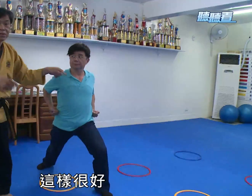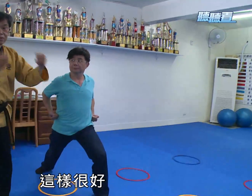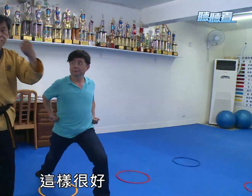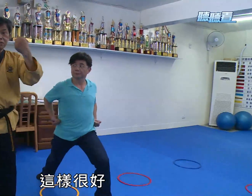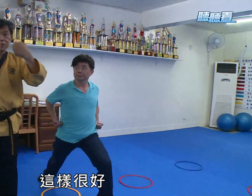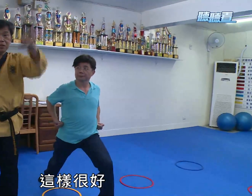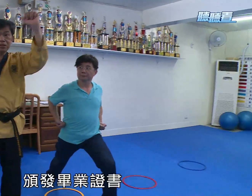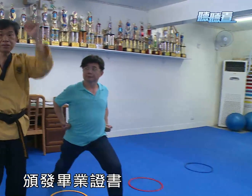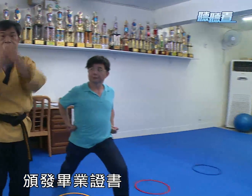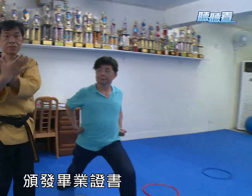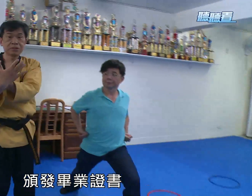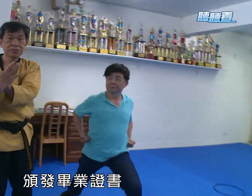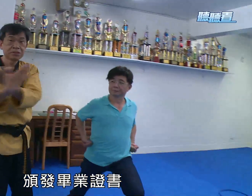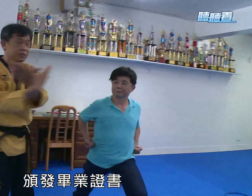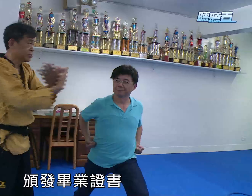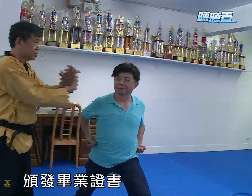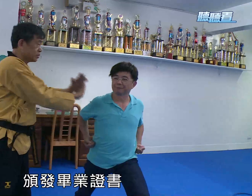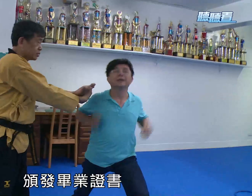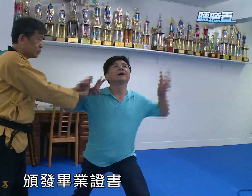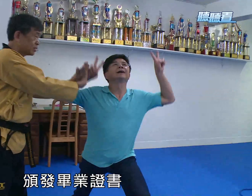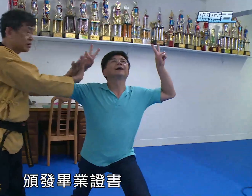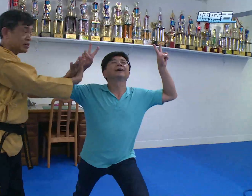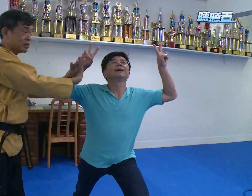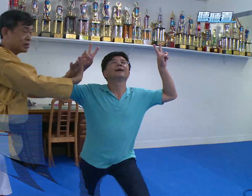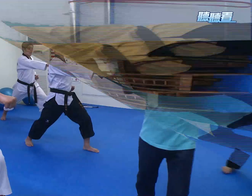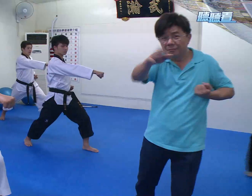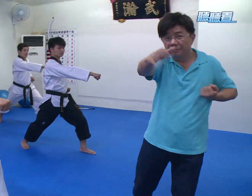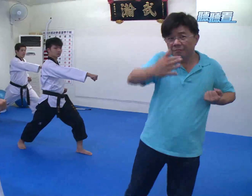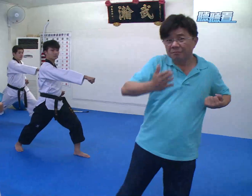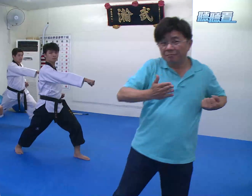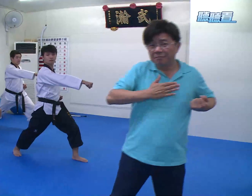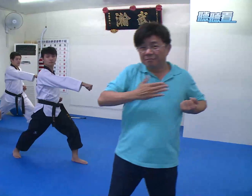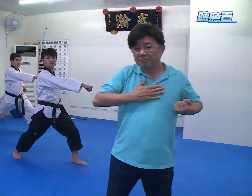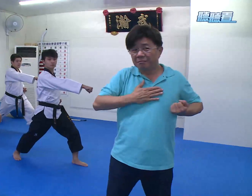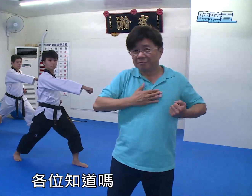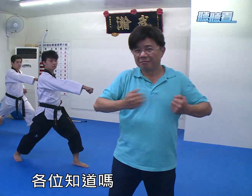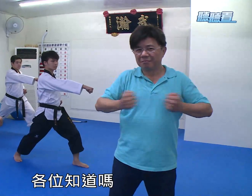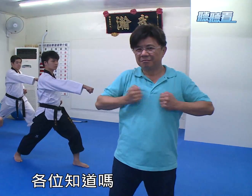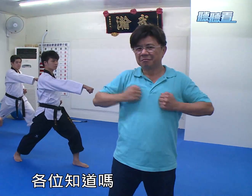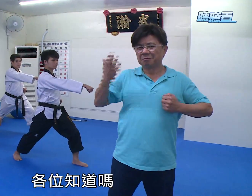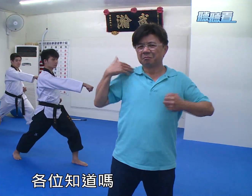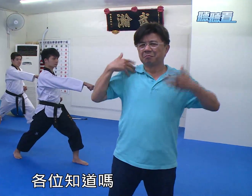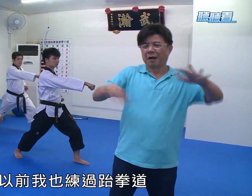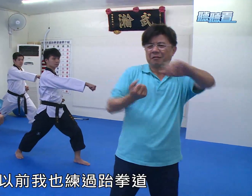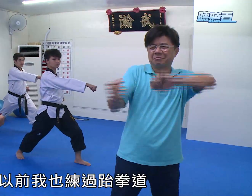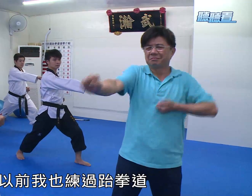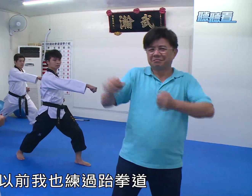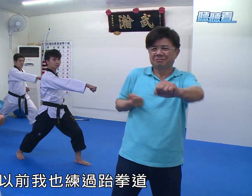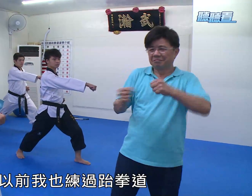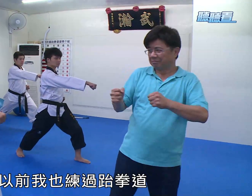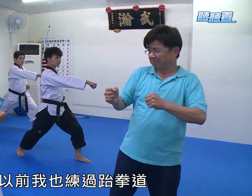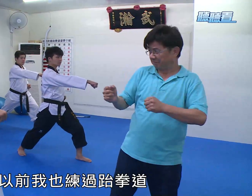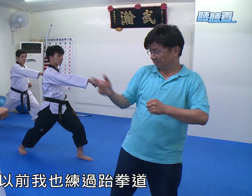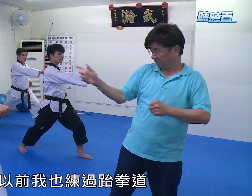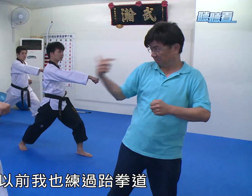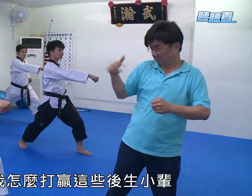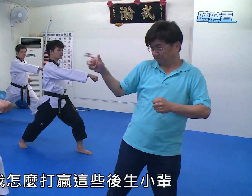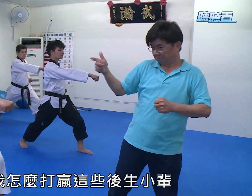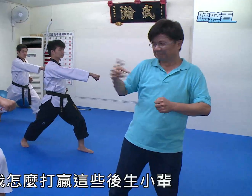好，颁发毕业证书啊，耶！哎，各位知道吗？以前呢，我也练过跆拳道，看我怎么